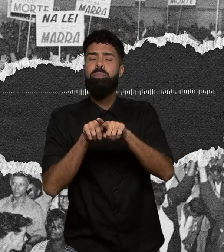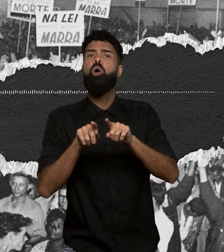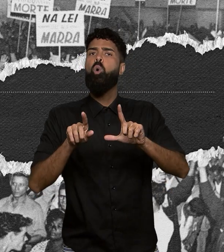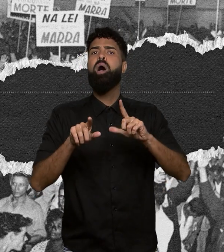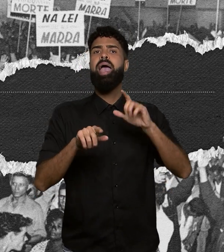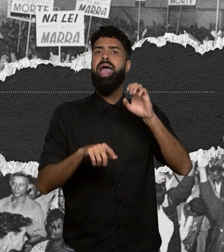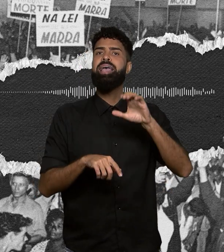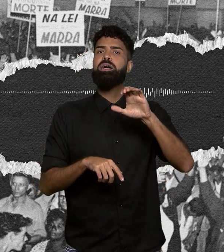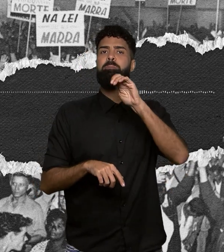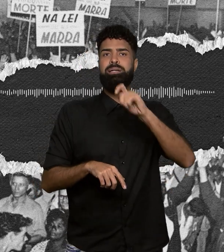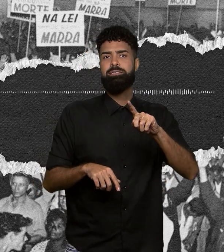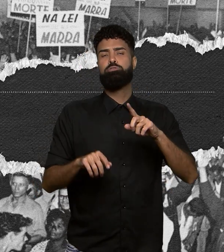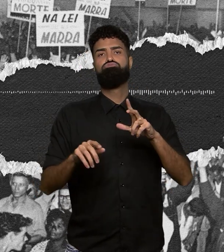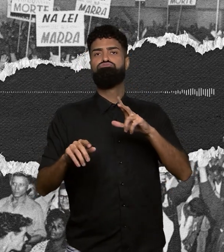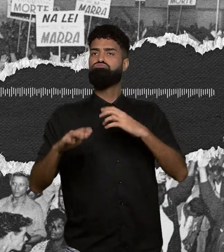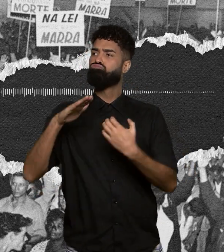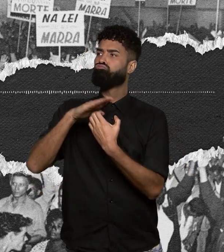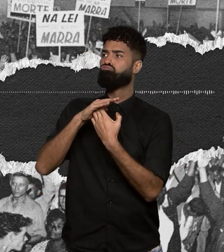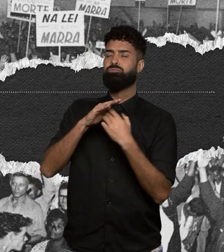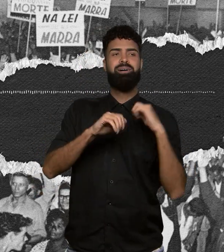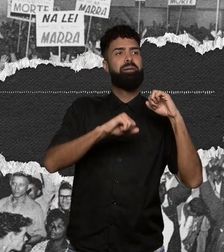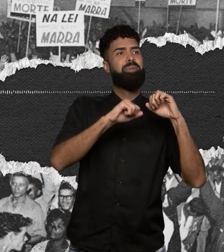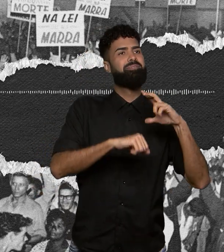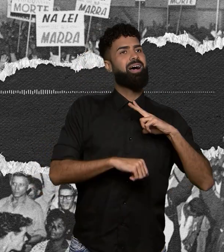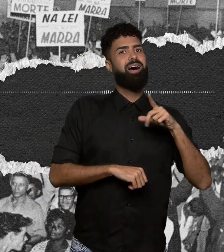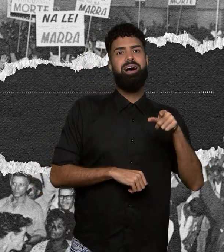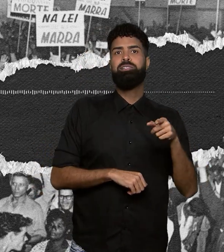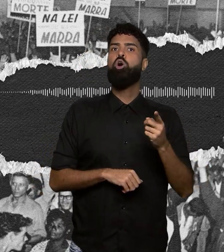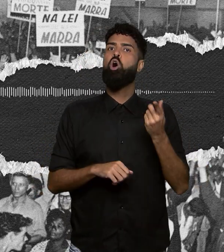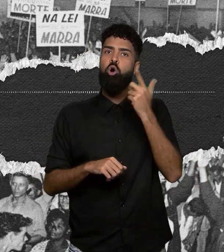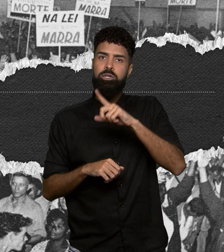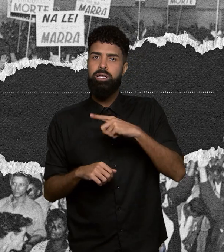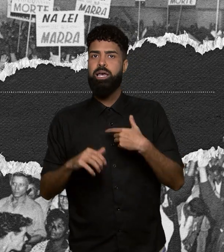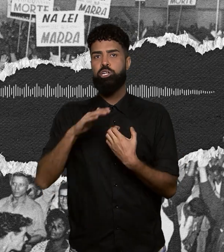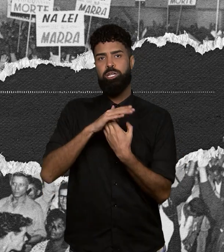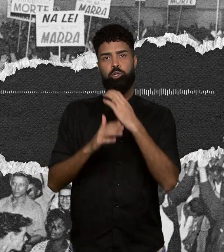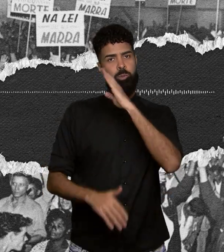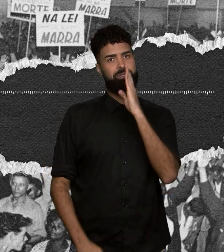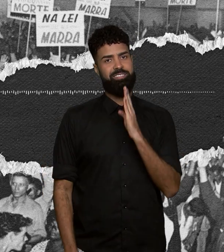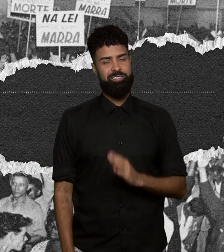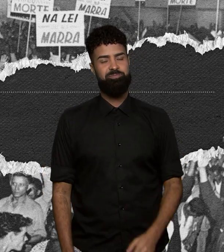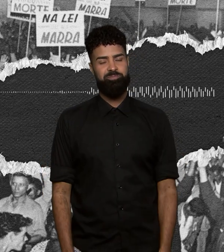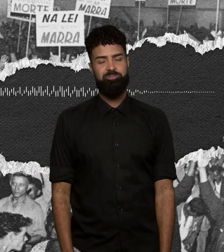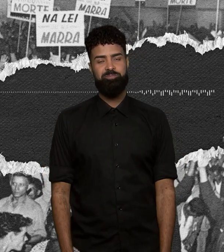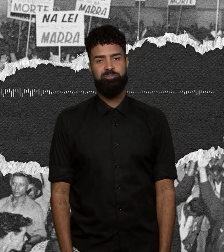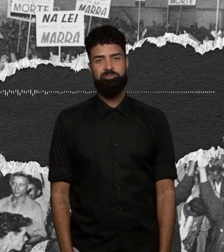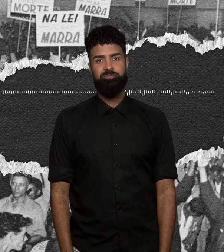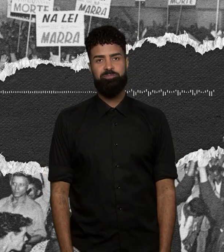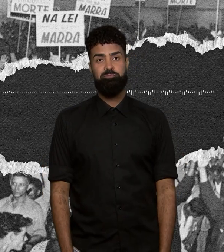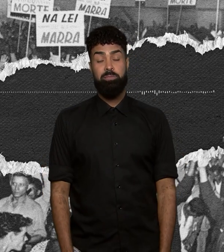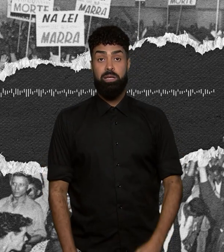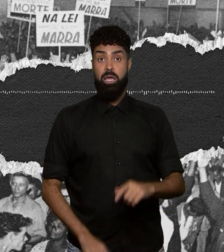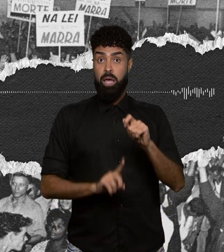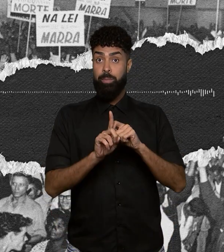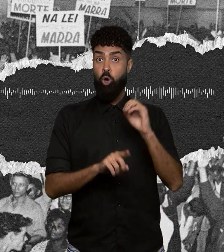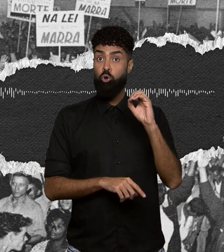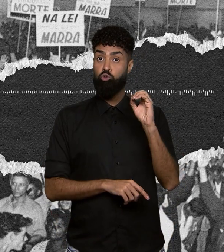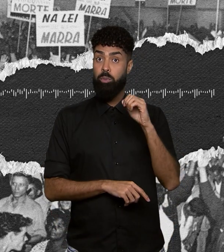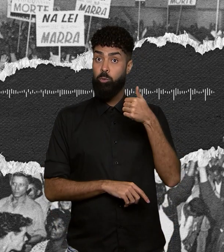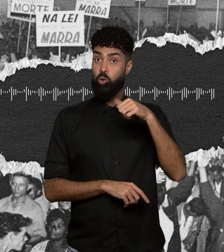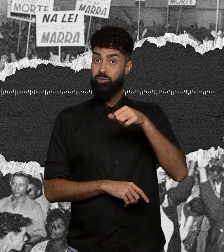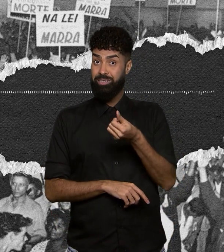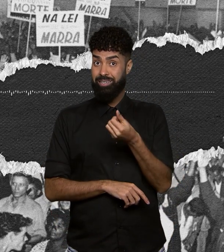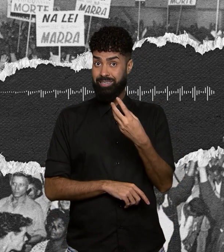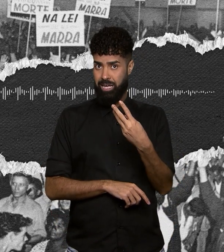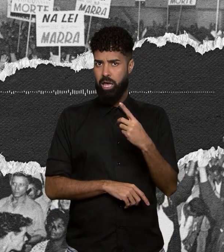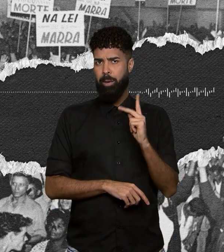encampação das refinarias privadas né tornando elas Propriedade do Estado brasileiro em outubro de 63 os Petroleiros